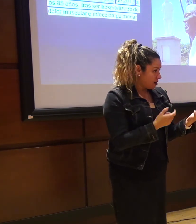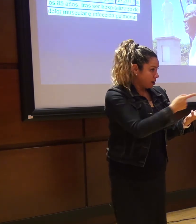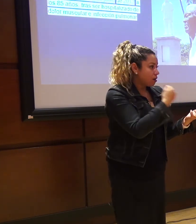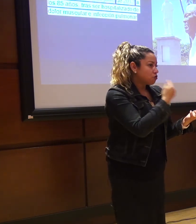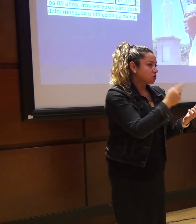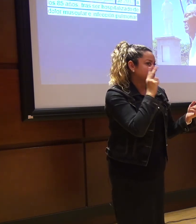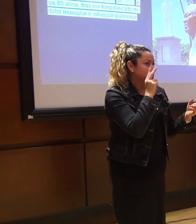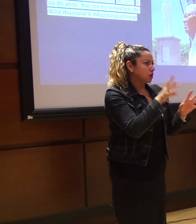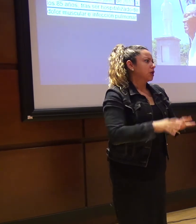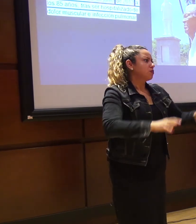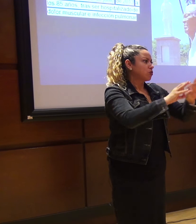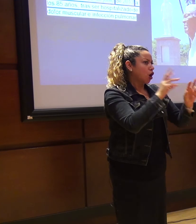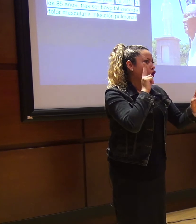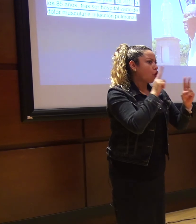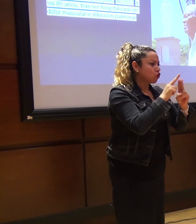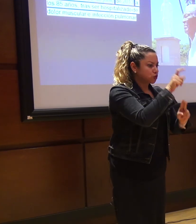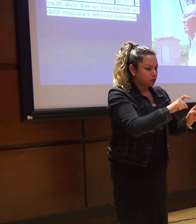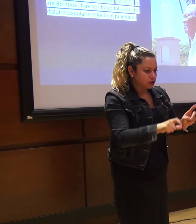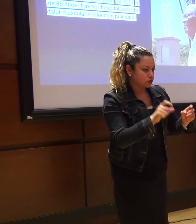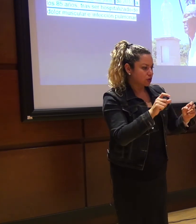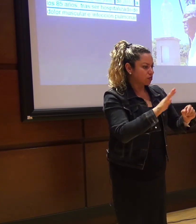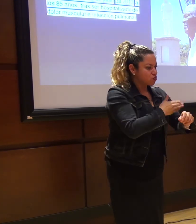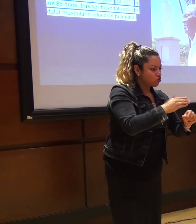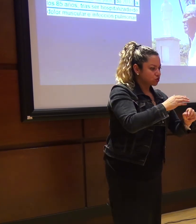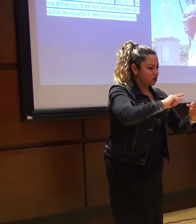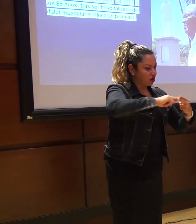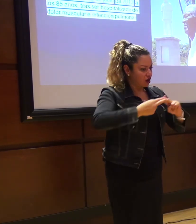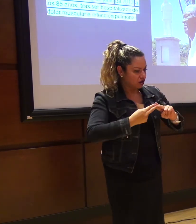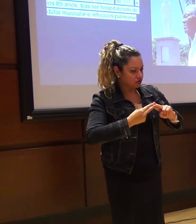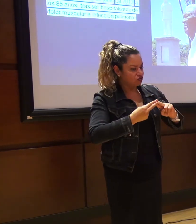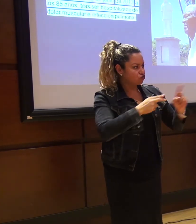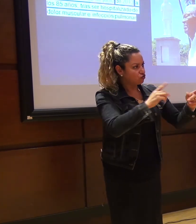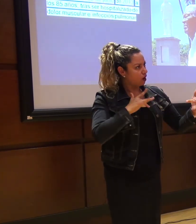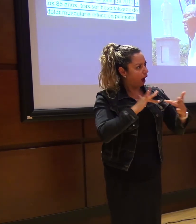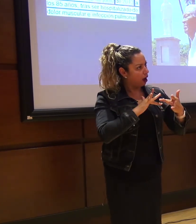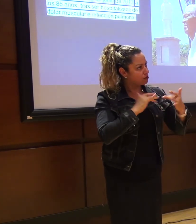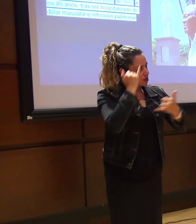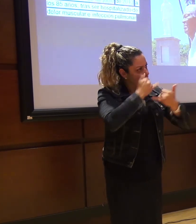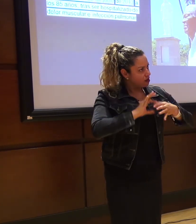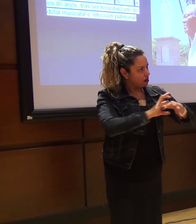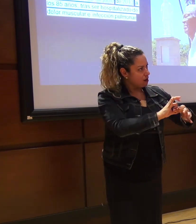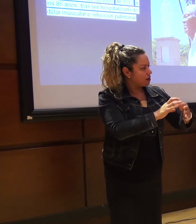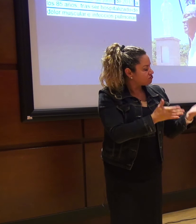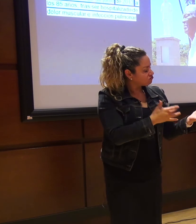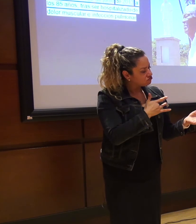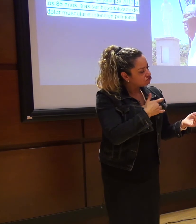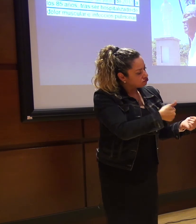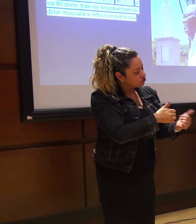que tiene una persona de la región de esta música, o por ejemplo para a ti, ¿qué te dice? En la medida que nosotros vamos compartiendo